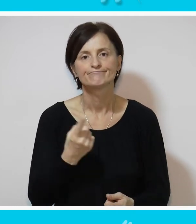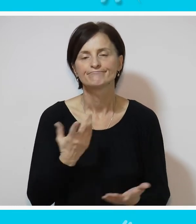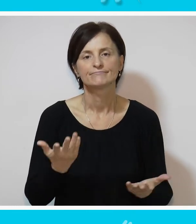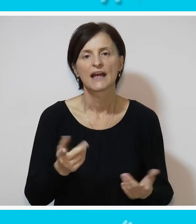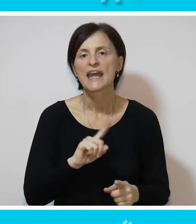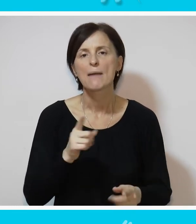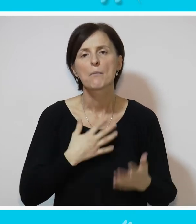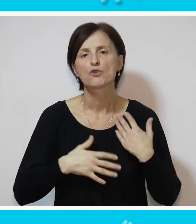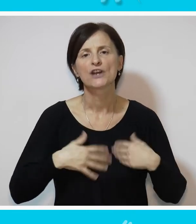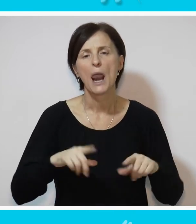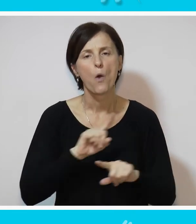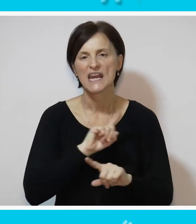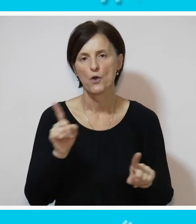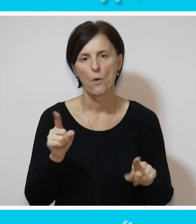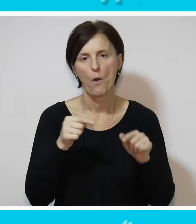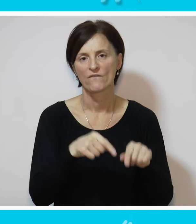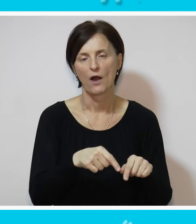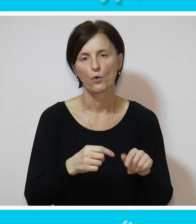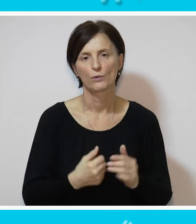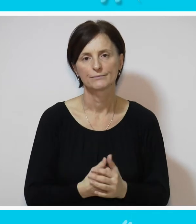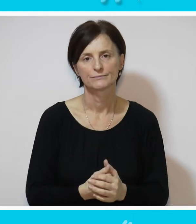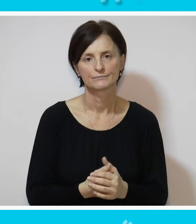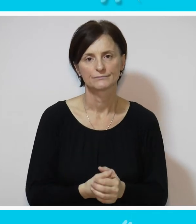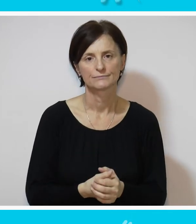I ne bi poželio nikome da bude sam.